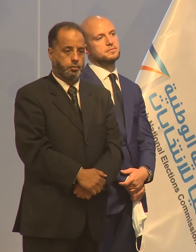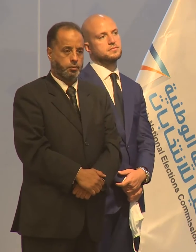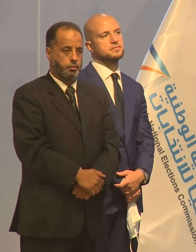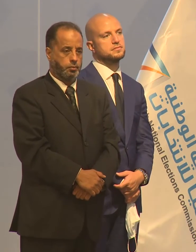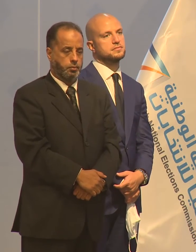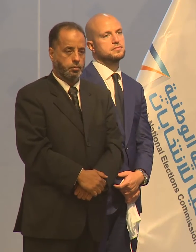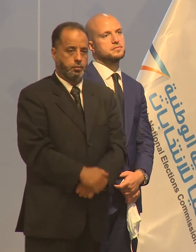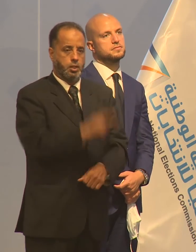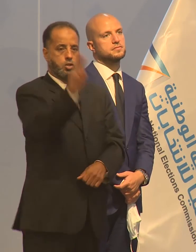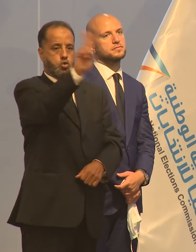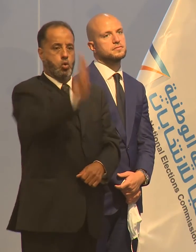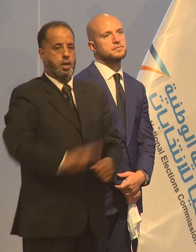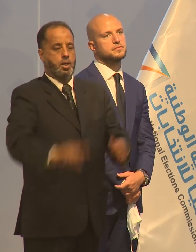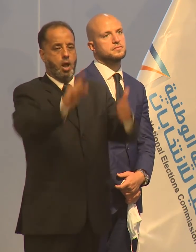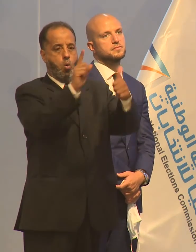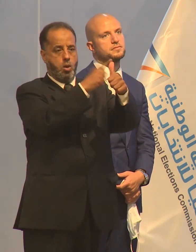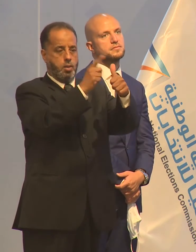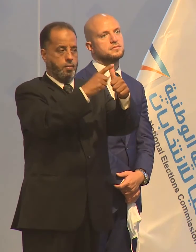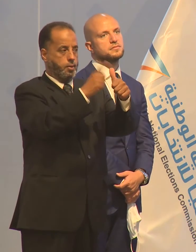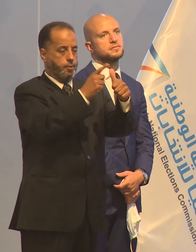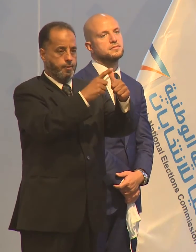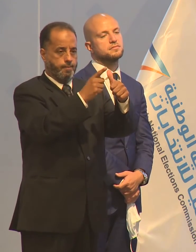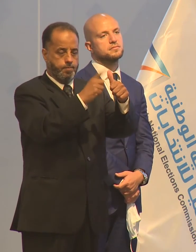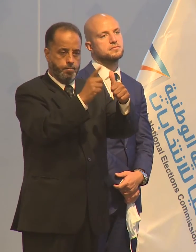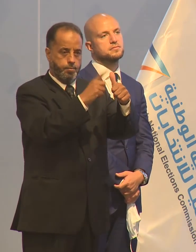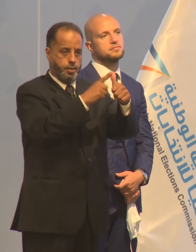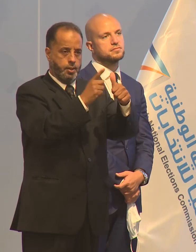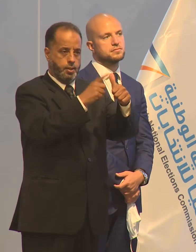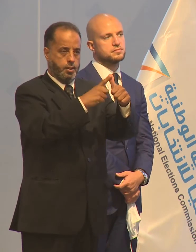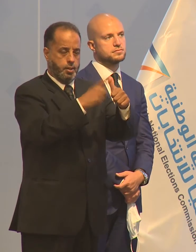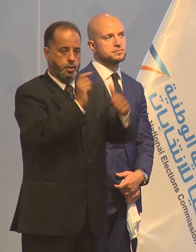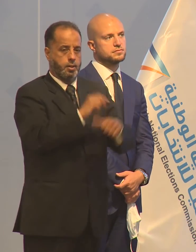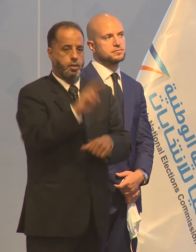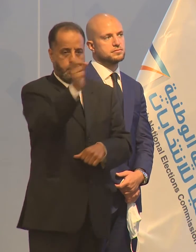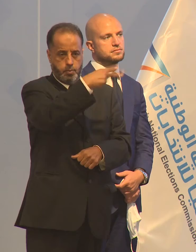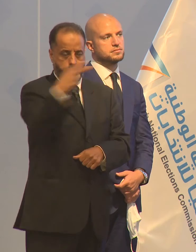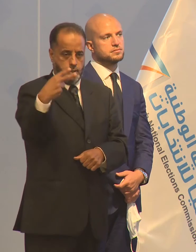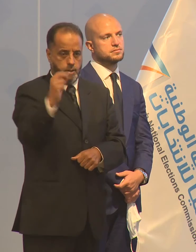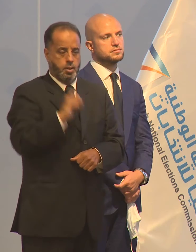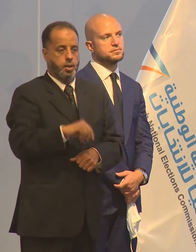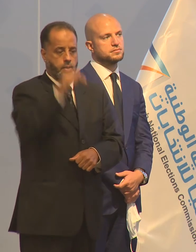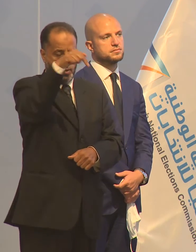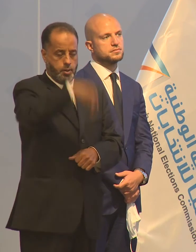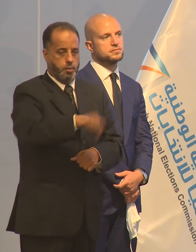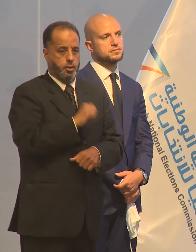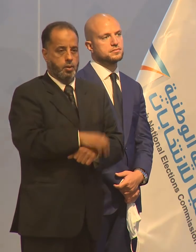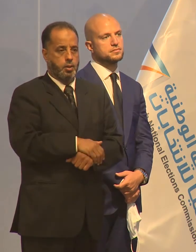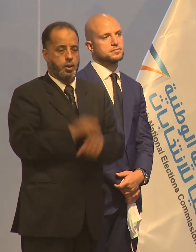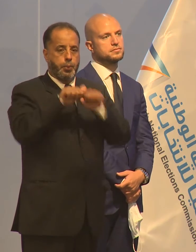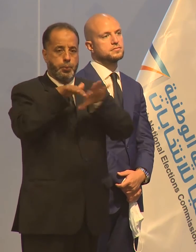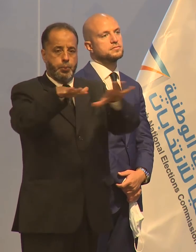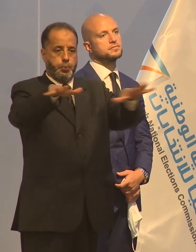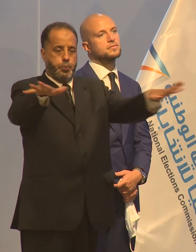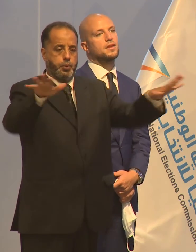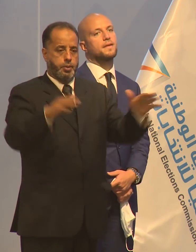بالنسبة لسؤالك الأول اللي هو يتعلق بالمعايير التي تم استخدامها في ما يتعلق بتوزيع